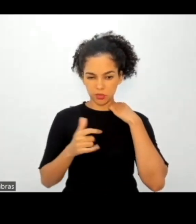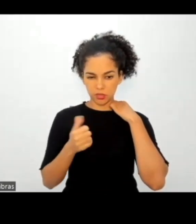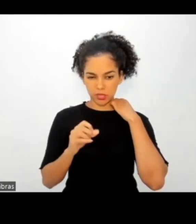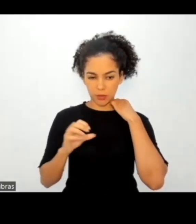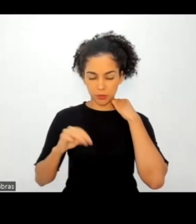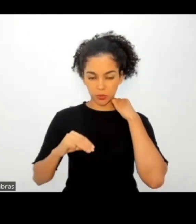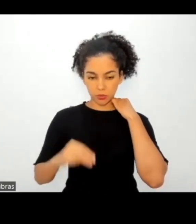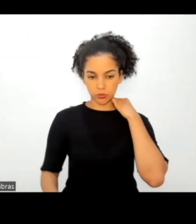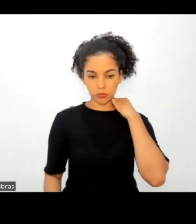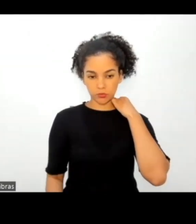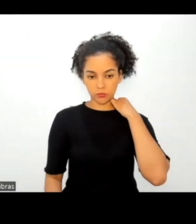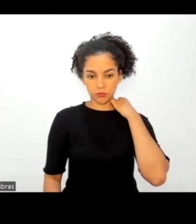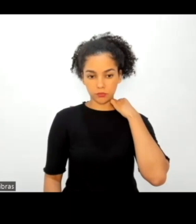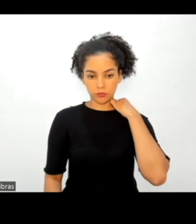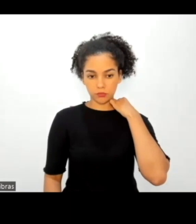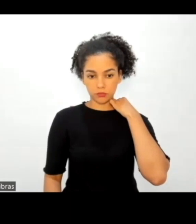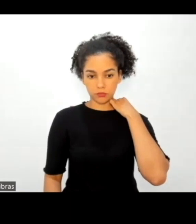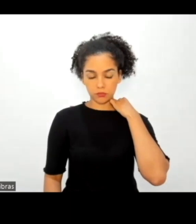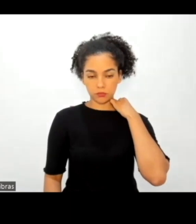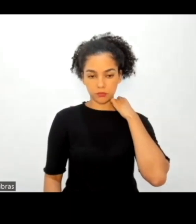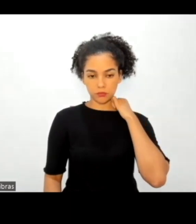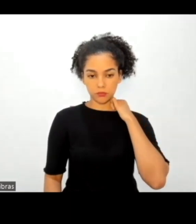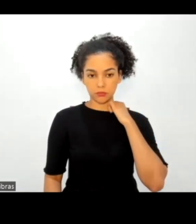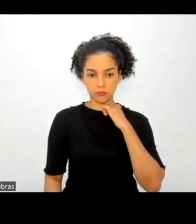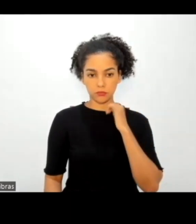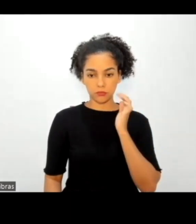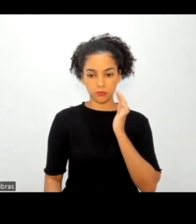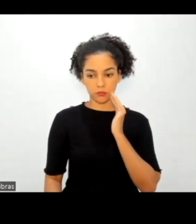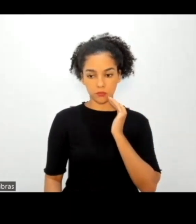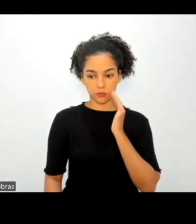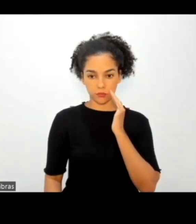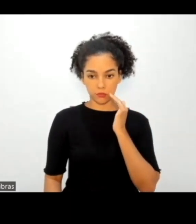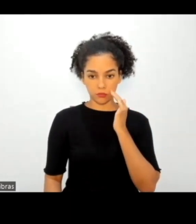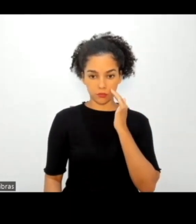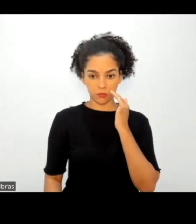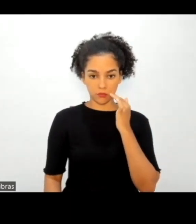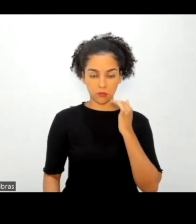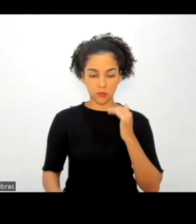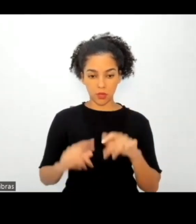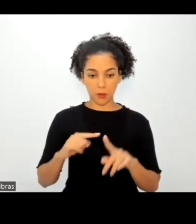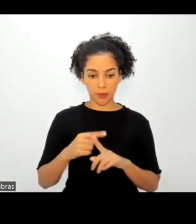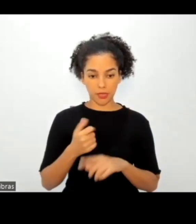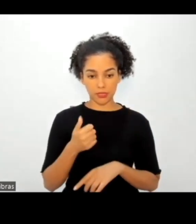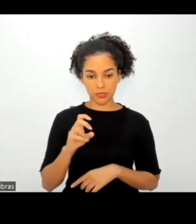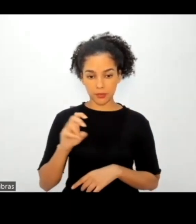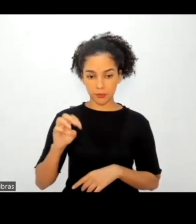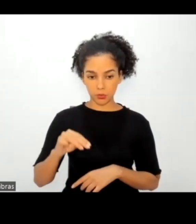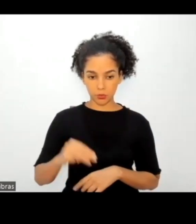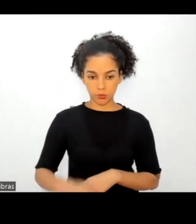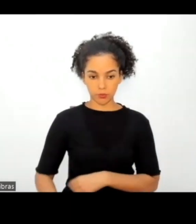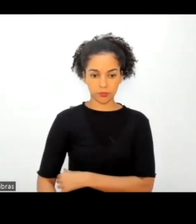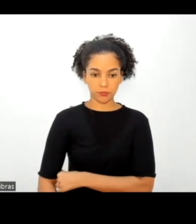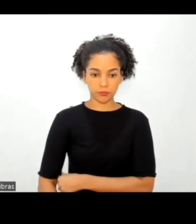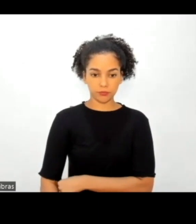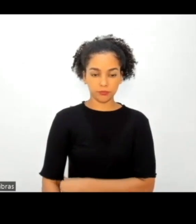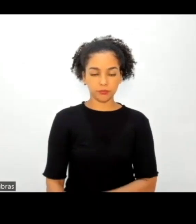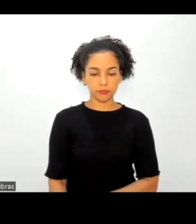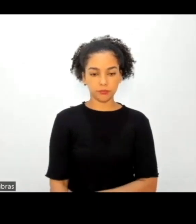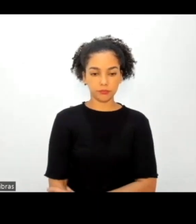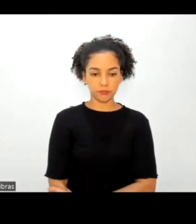né? Eu vou tentar Mais ir 15 caminhando. minutos, sabe? Ah, não, perfeito. Vou até tomar um gole d'água, né, que a